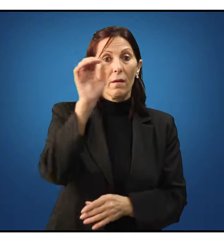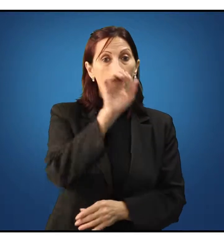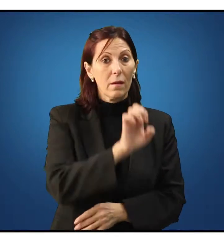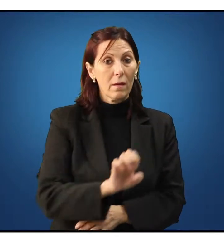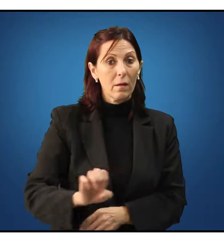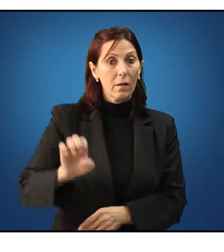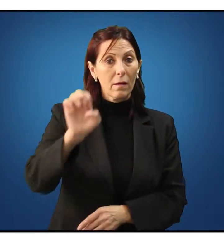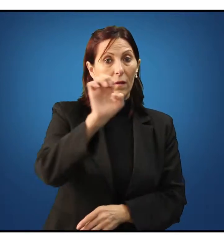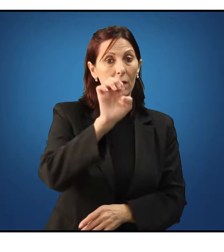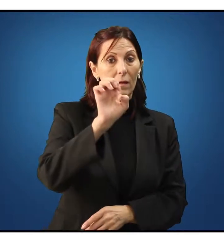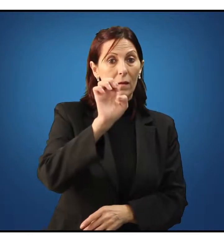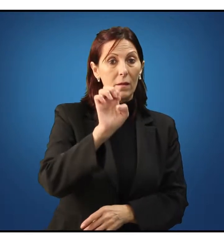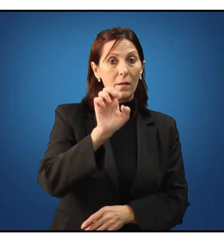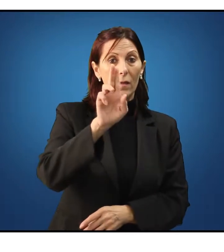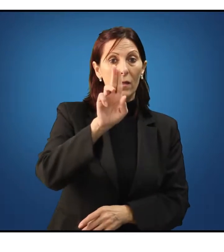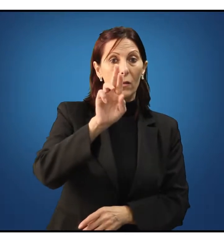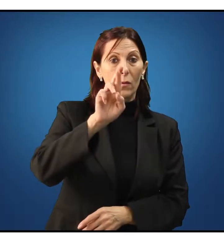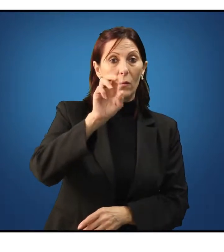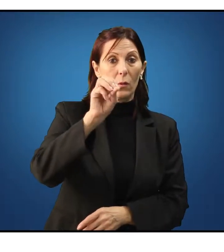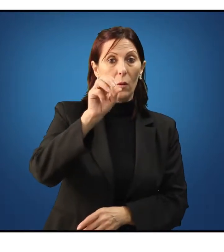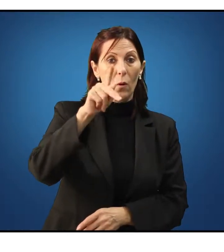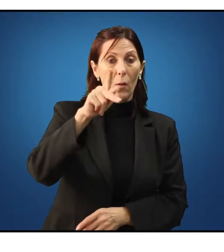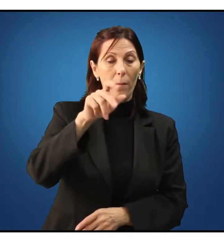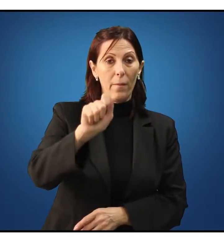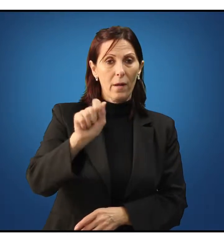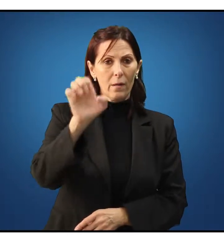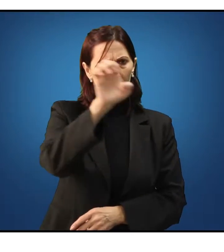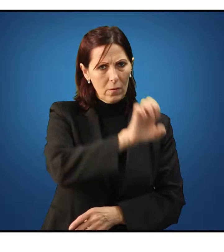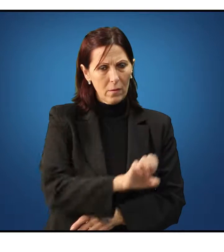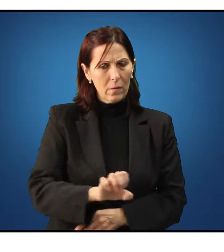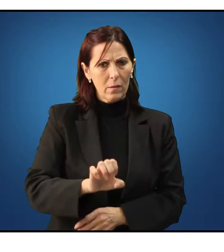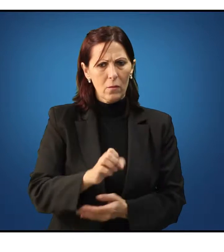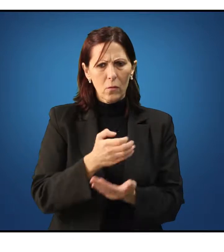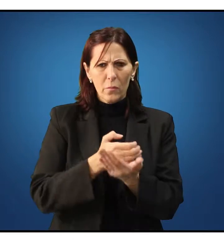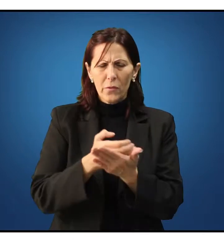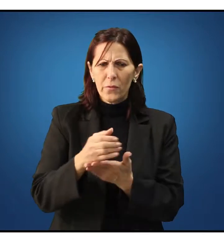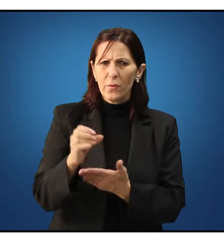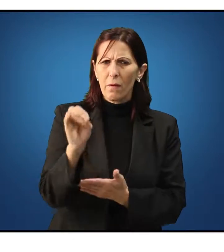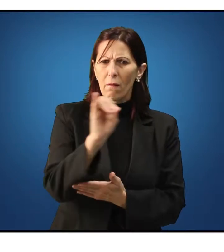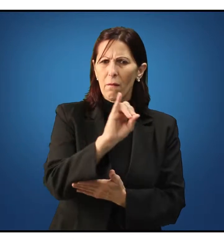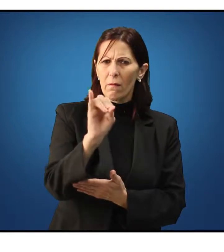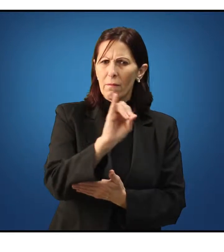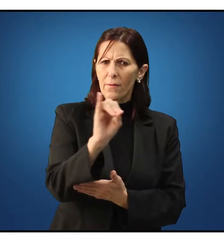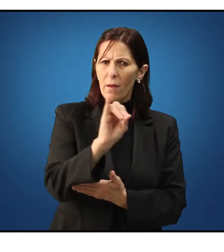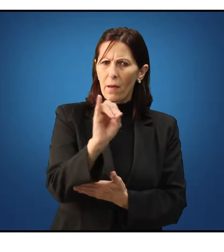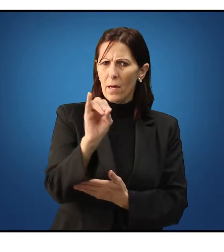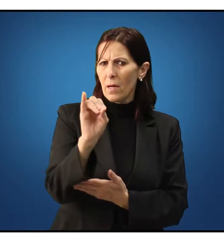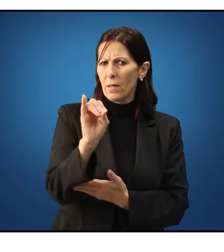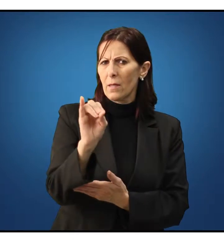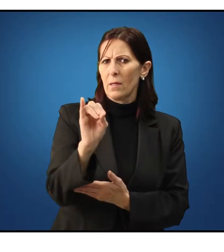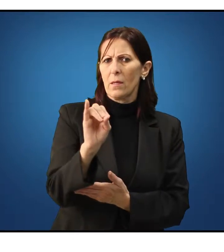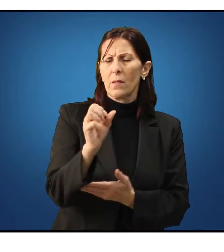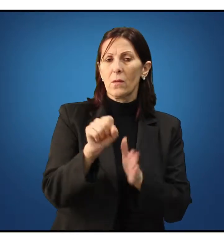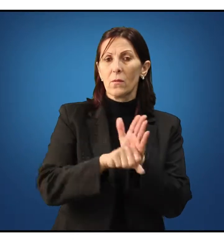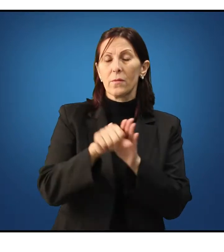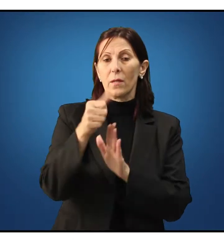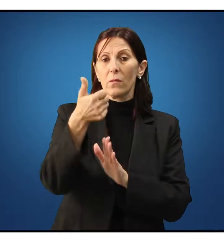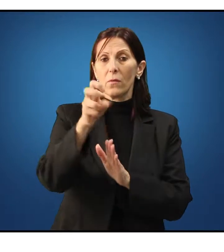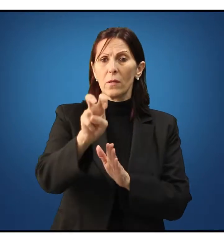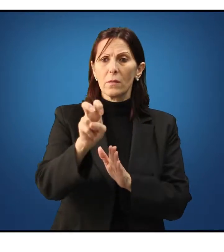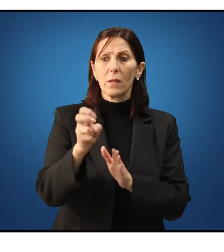tem início na Itália, no século XV, e que justamente procura recuperar,